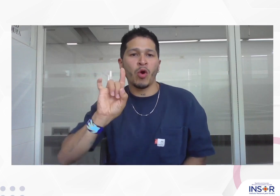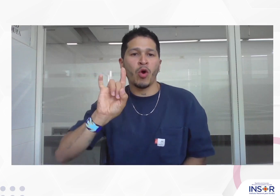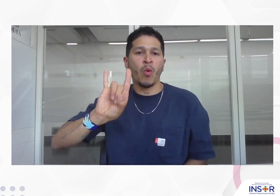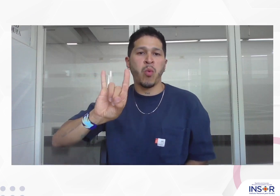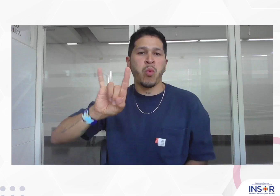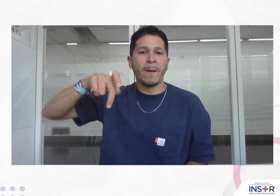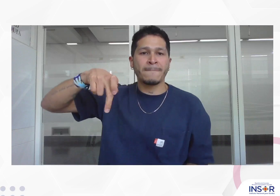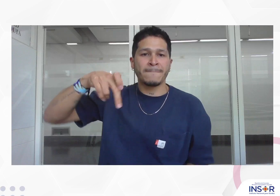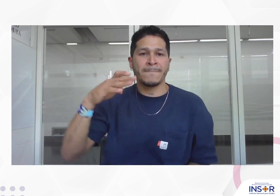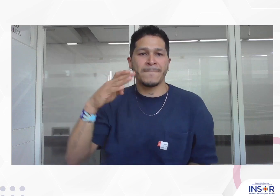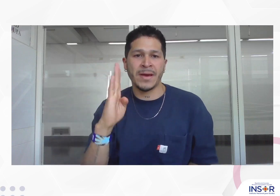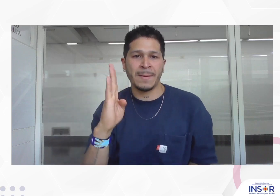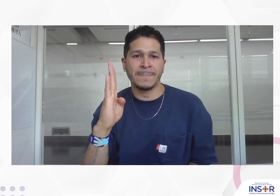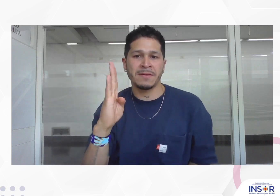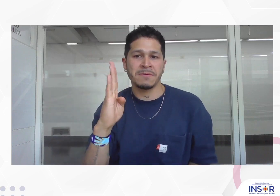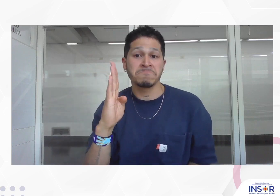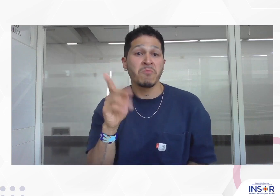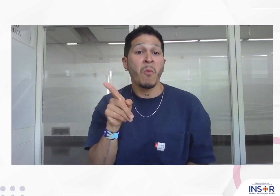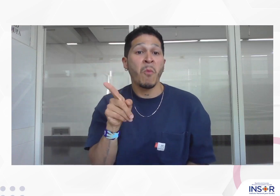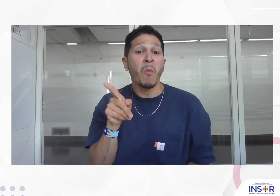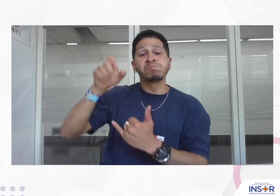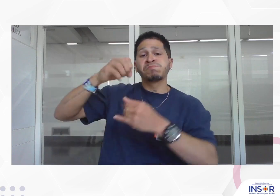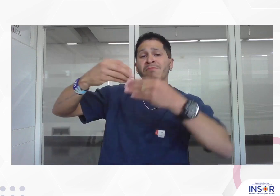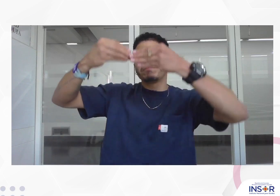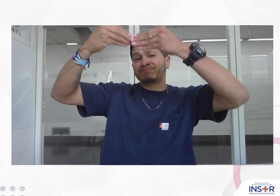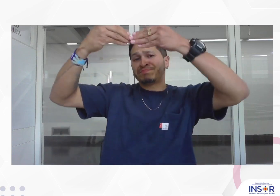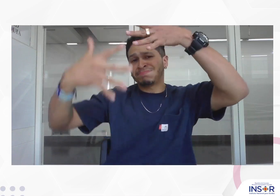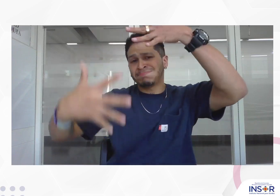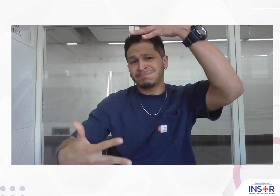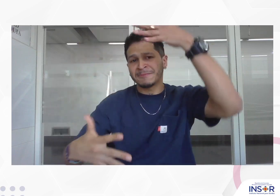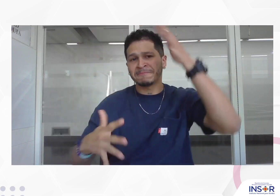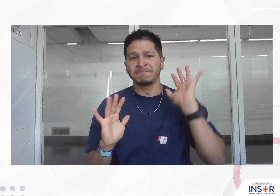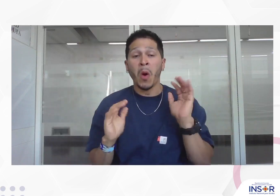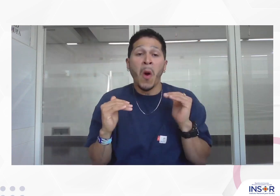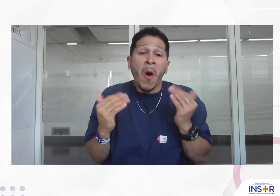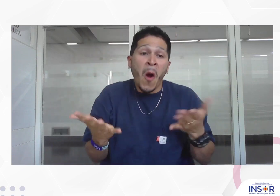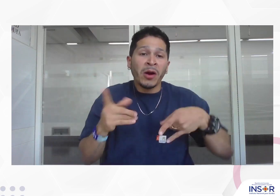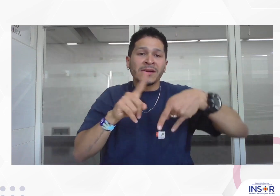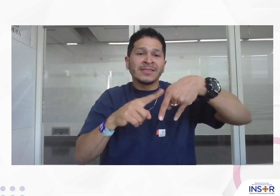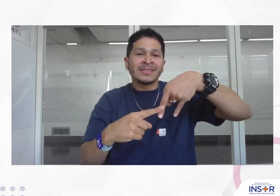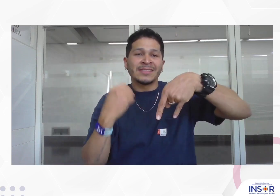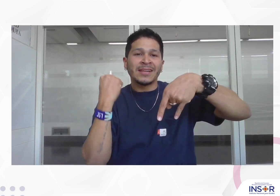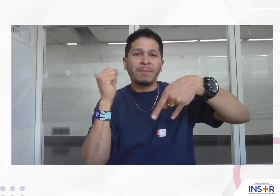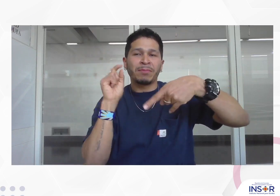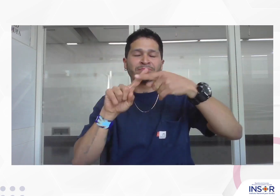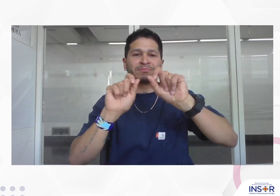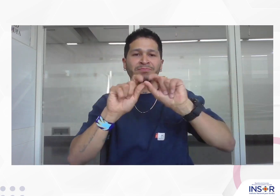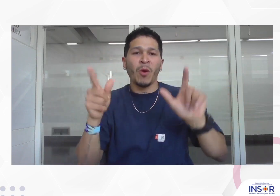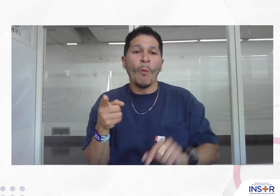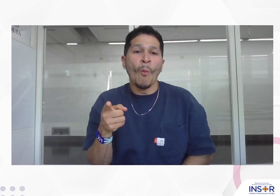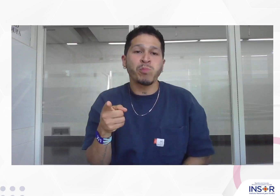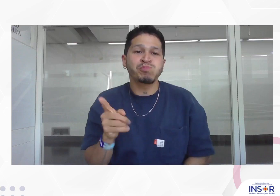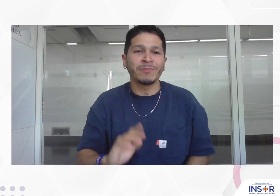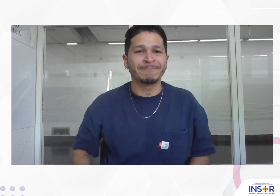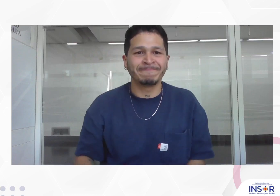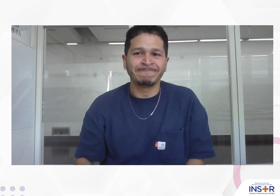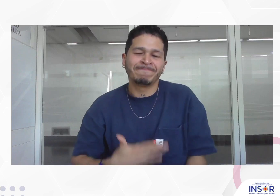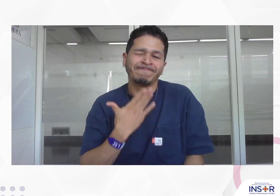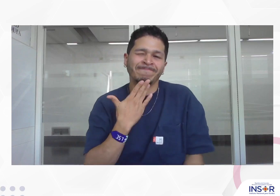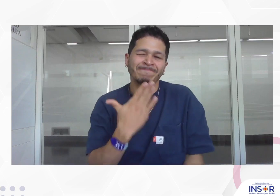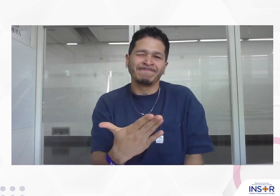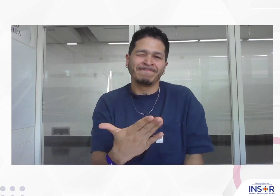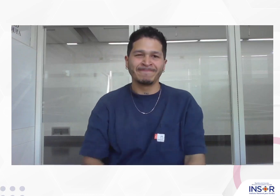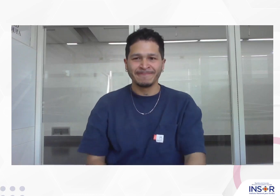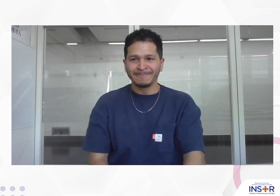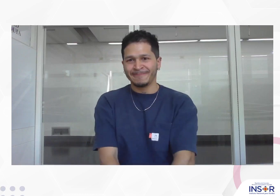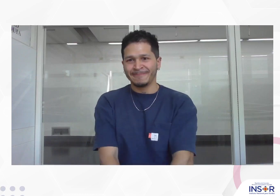guión UPB. Y en este canal de YouTube pueden encontrar mis videos donde hablo sobre esto o